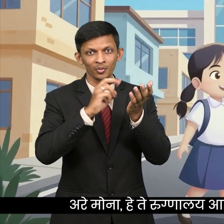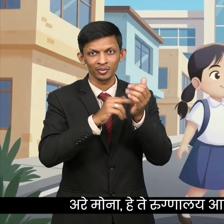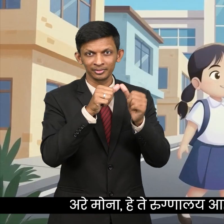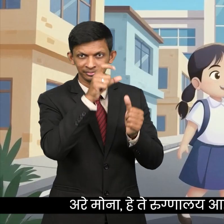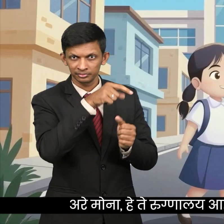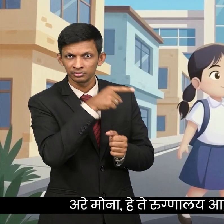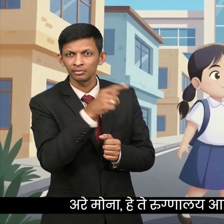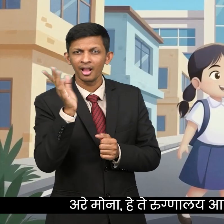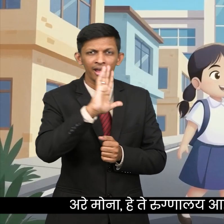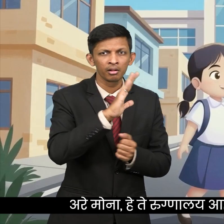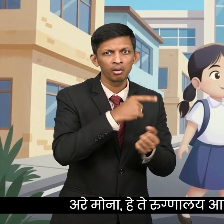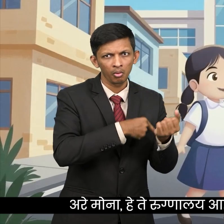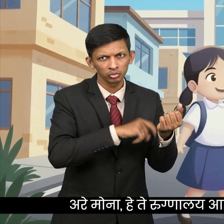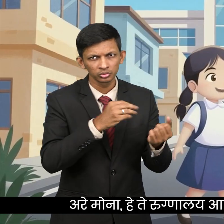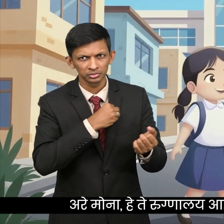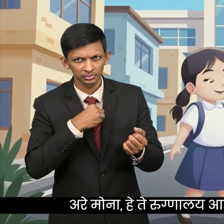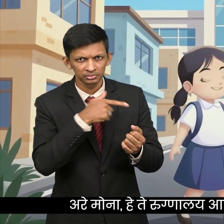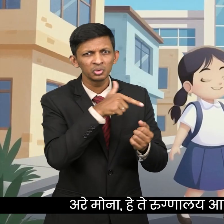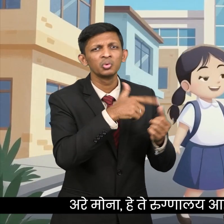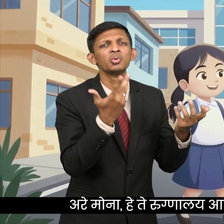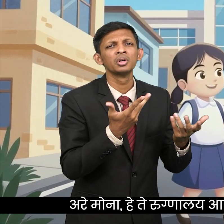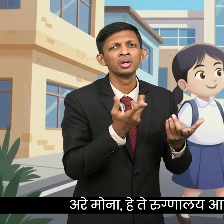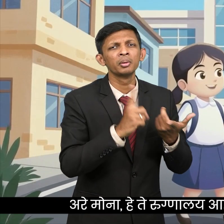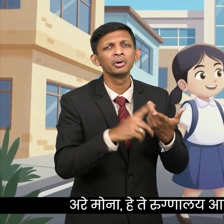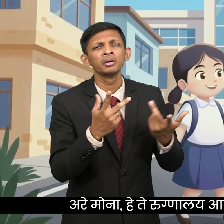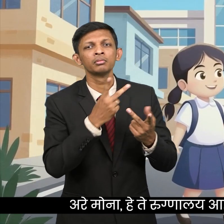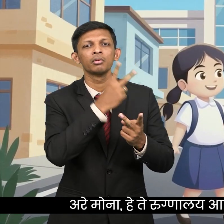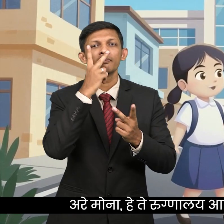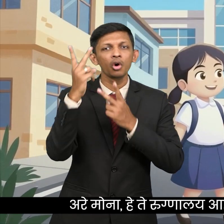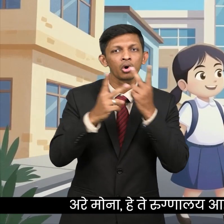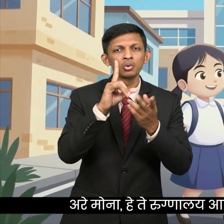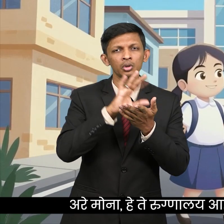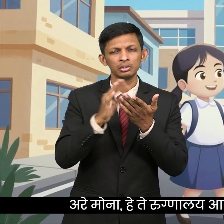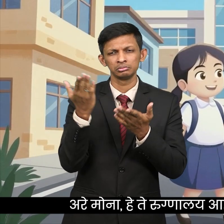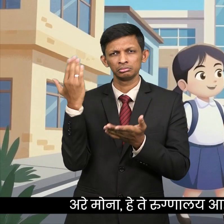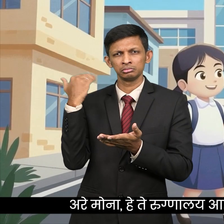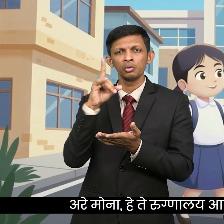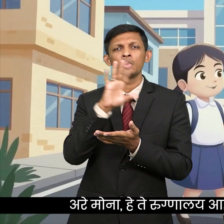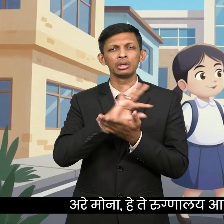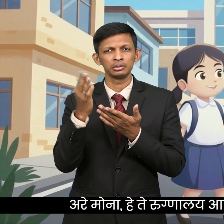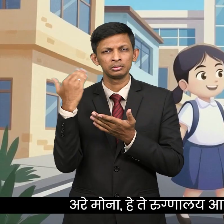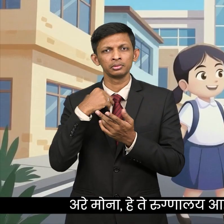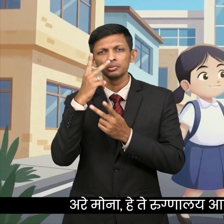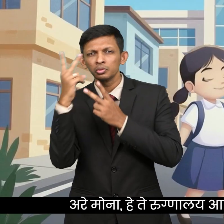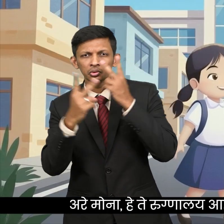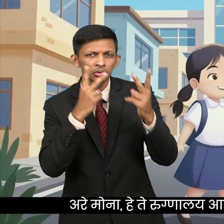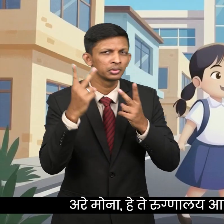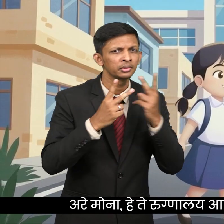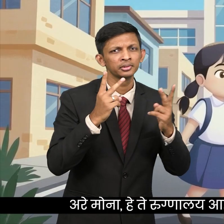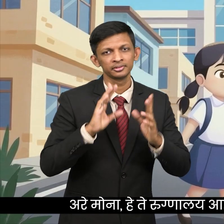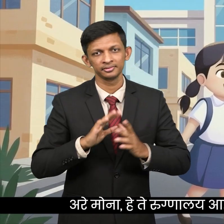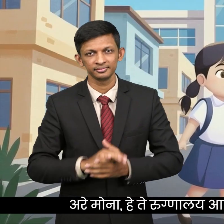अरे मोना, हे ते रुग्णालय आहे जिथे मी एका